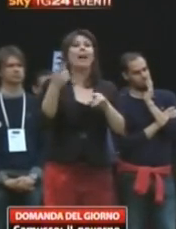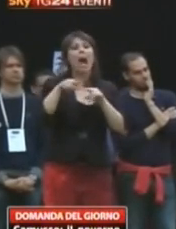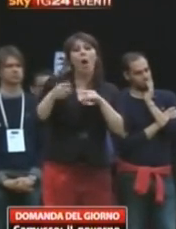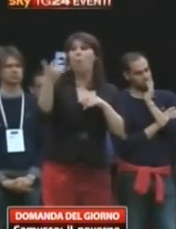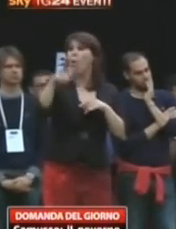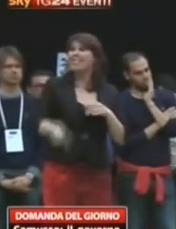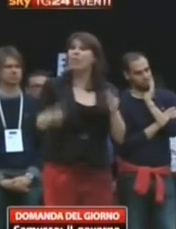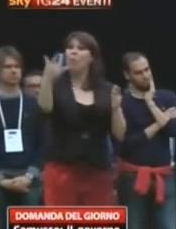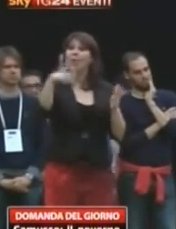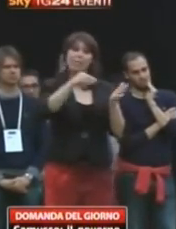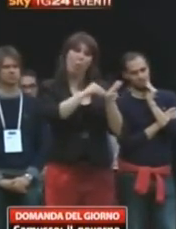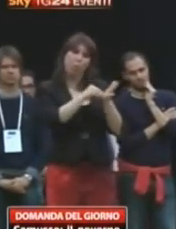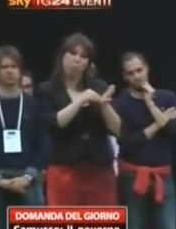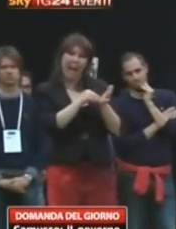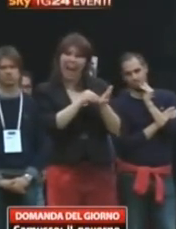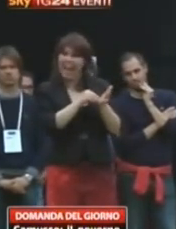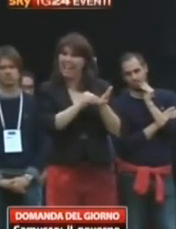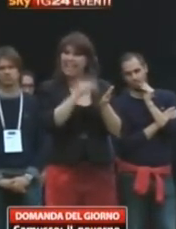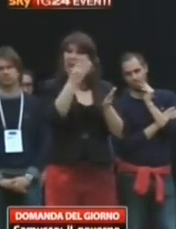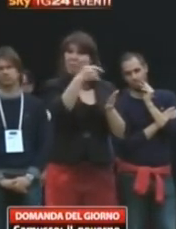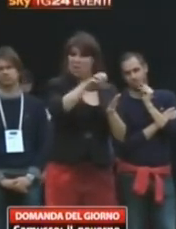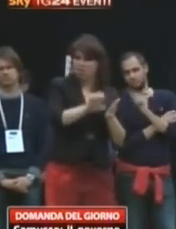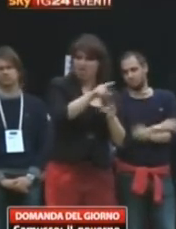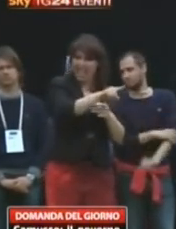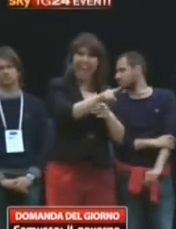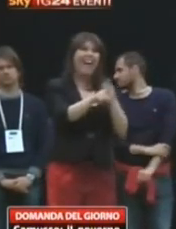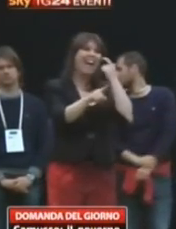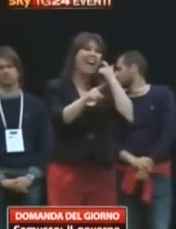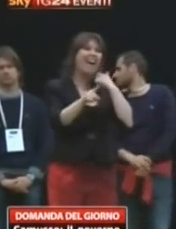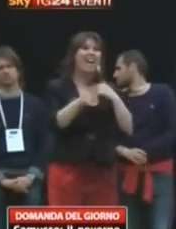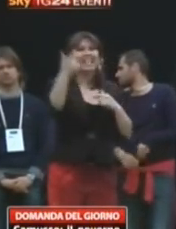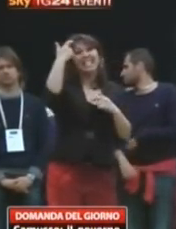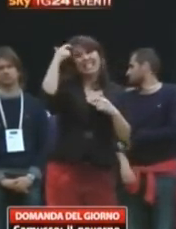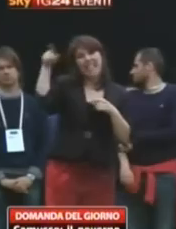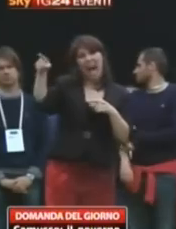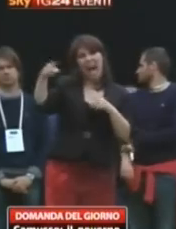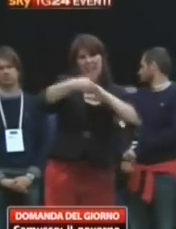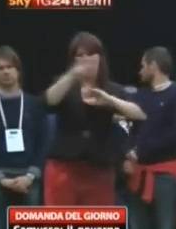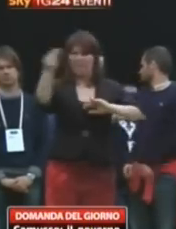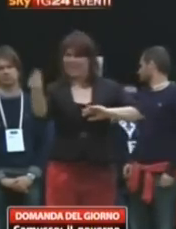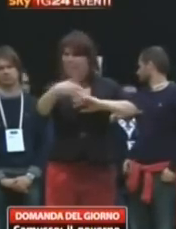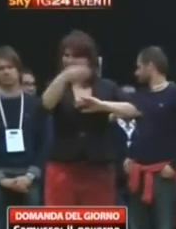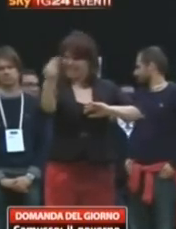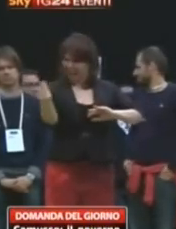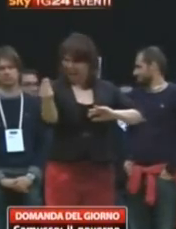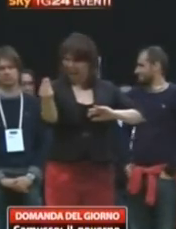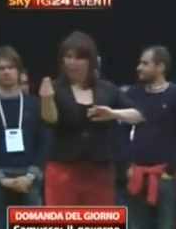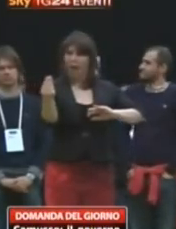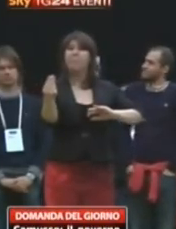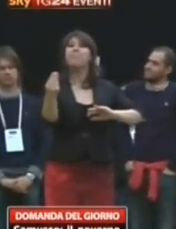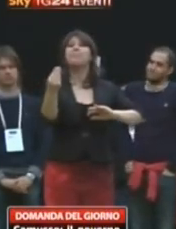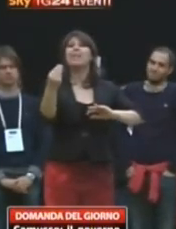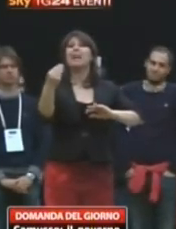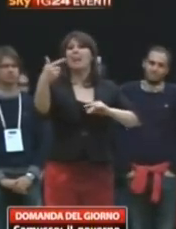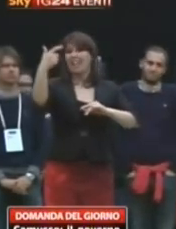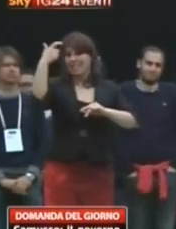Perché le banche, la BCE, non potendo prestare agli stati, prestava e presta soldi alle banche